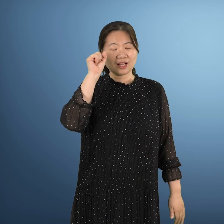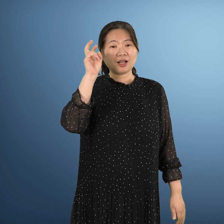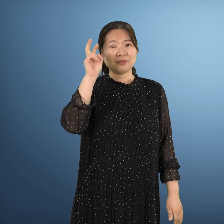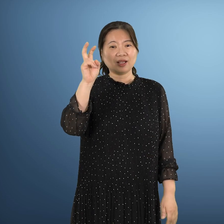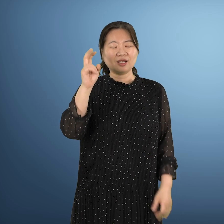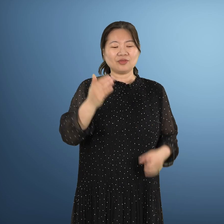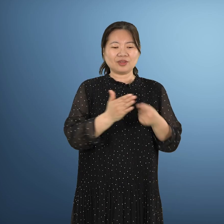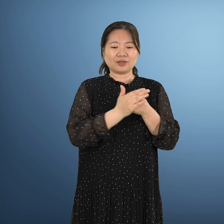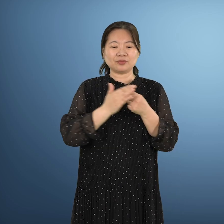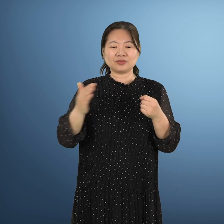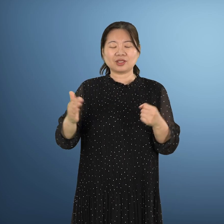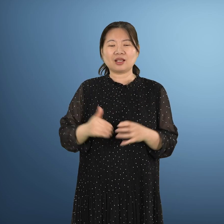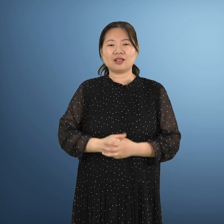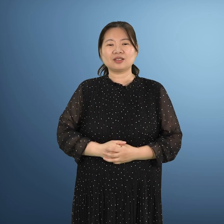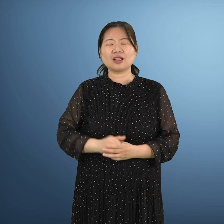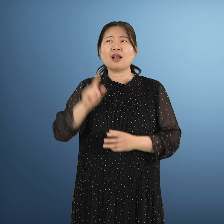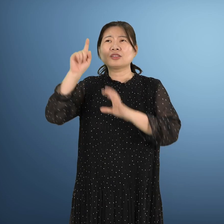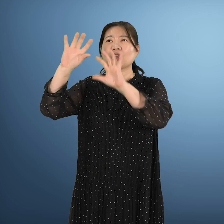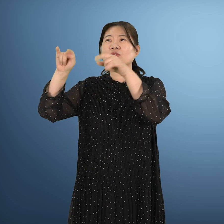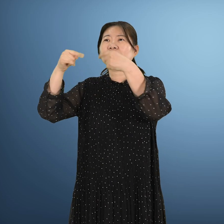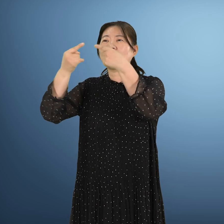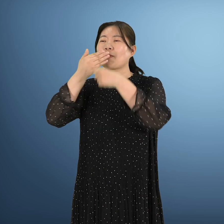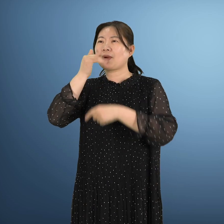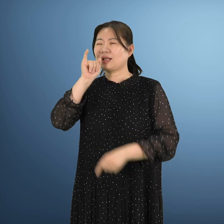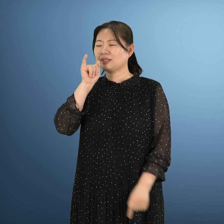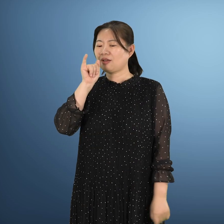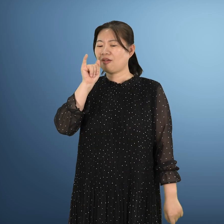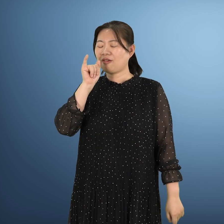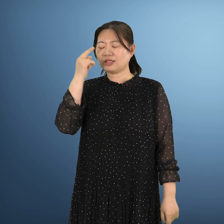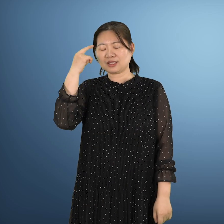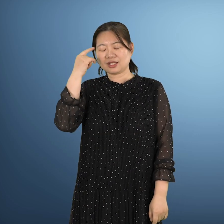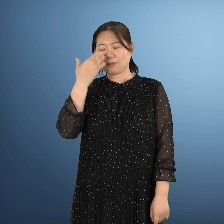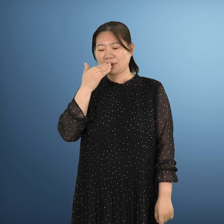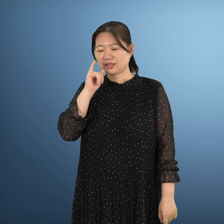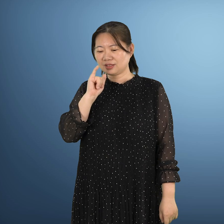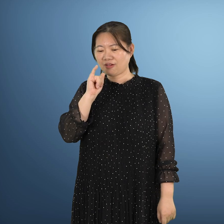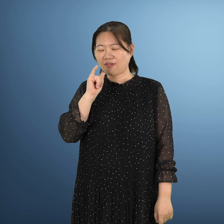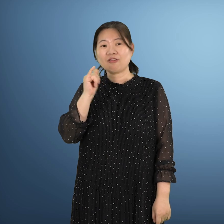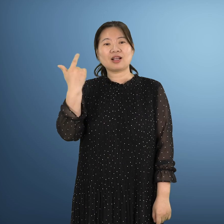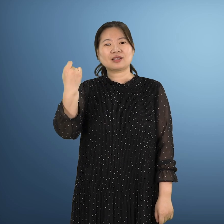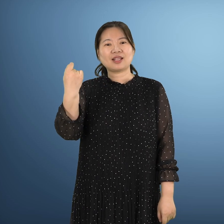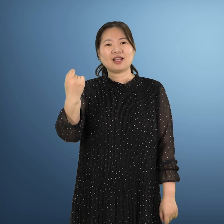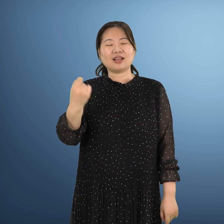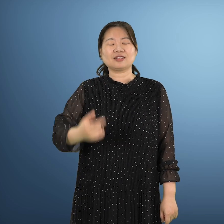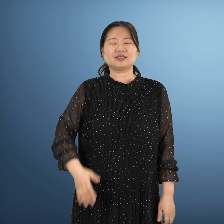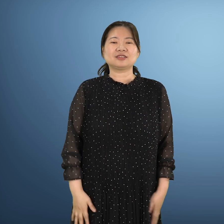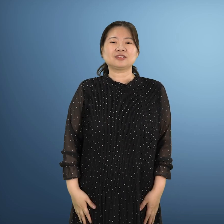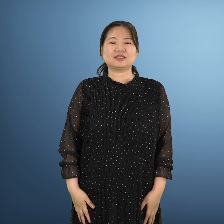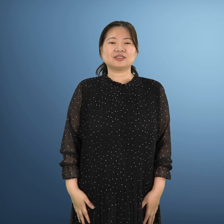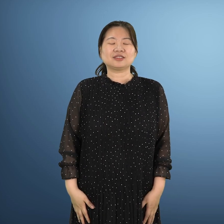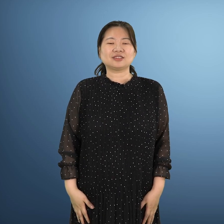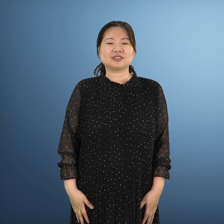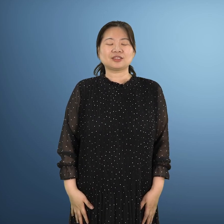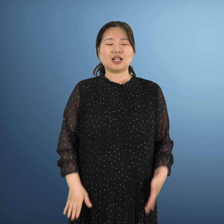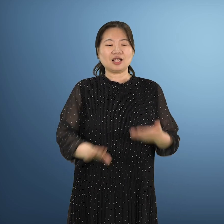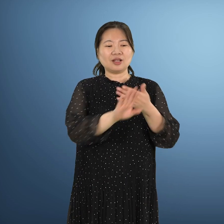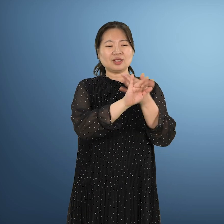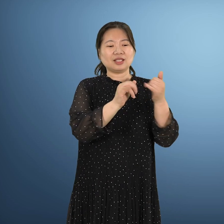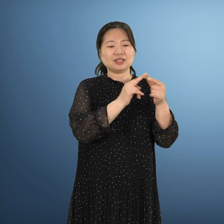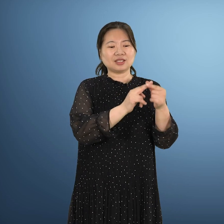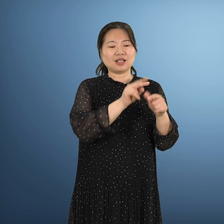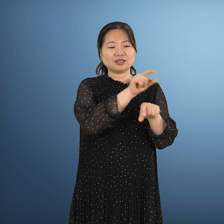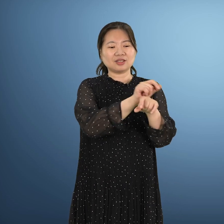그래서 천국에 들어갈 수 있다고 생각하는 거예요. 이 사람들은. 그러면 그